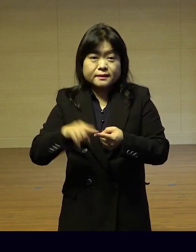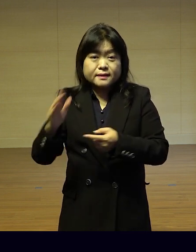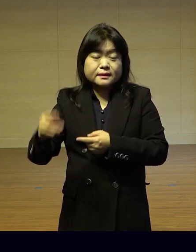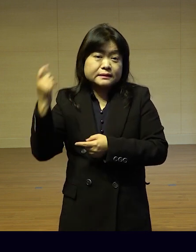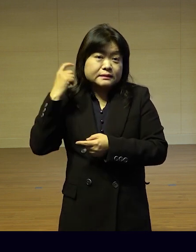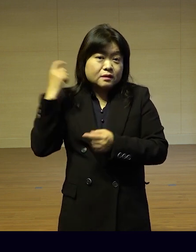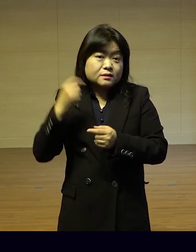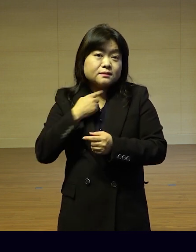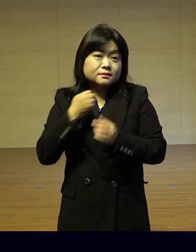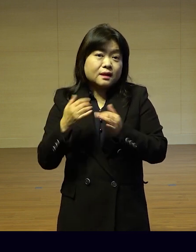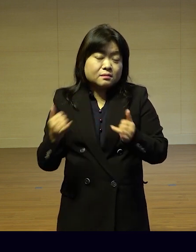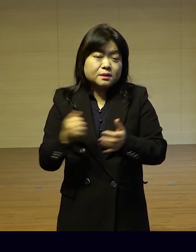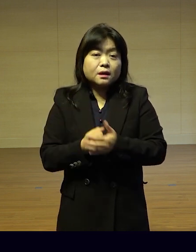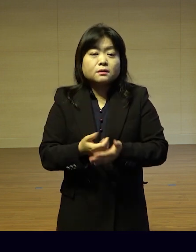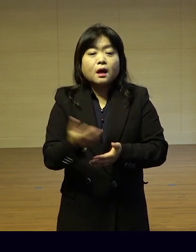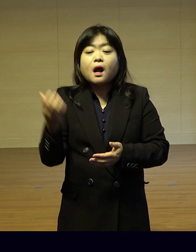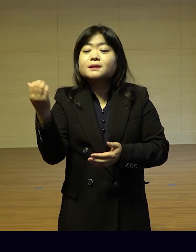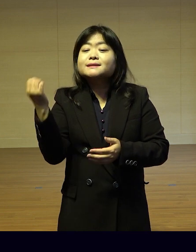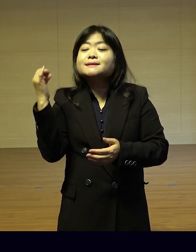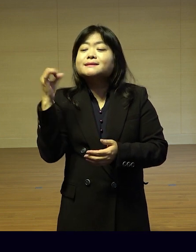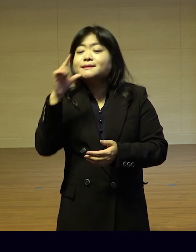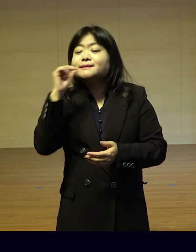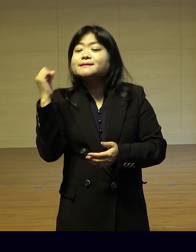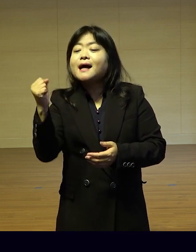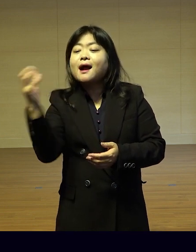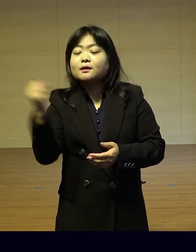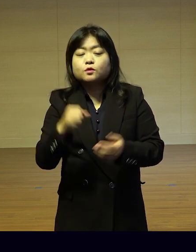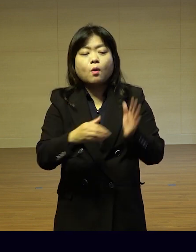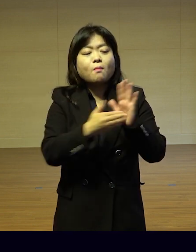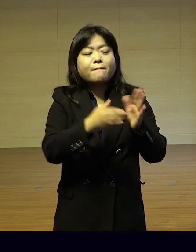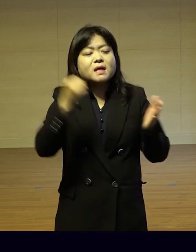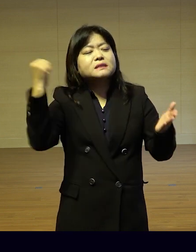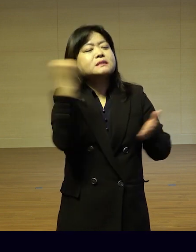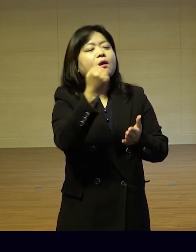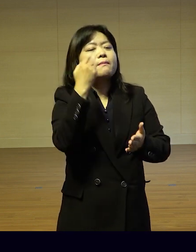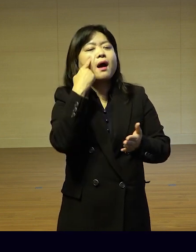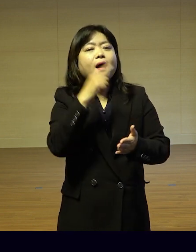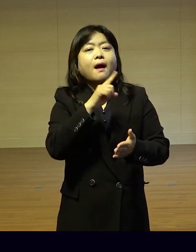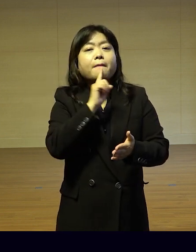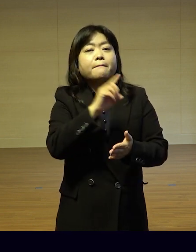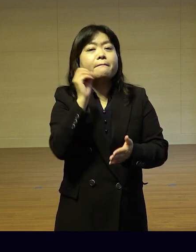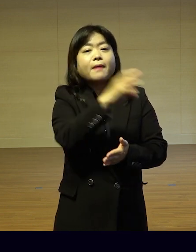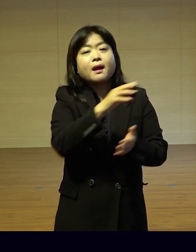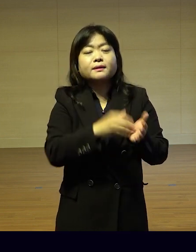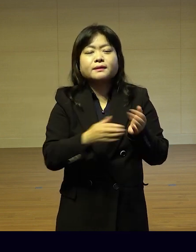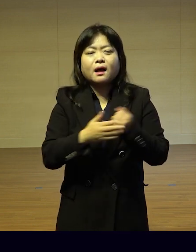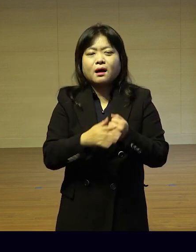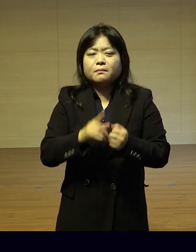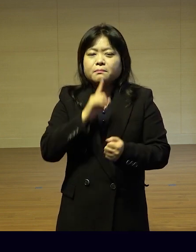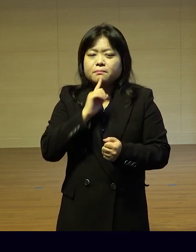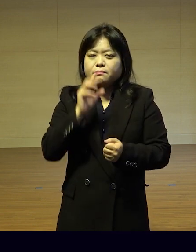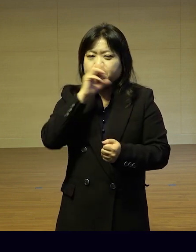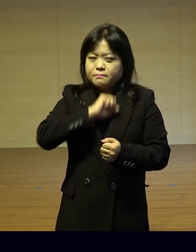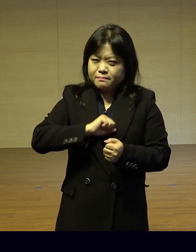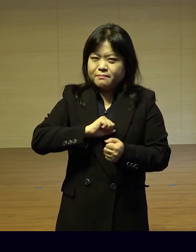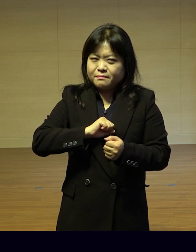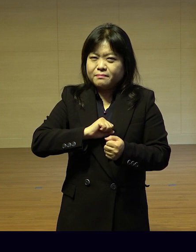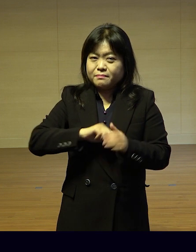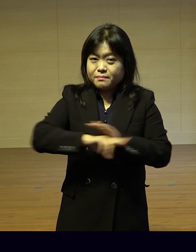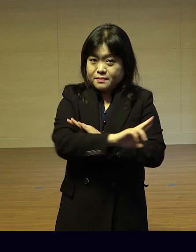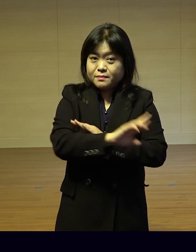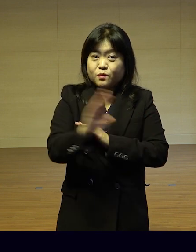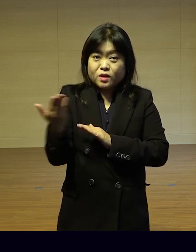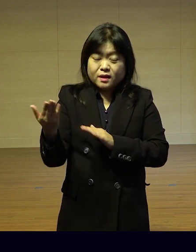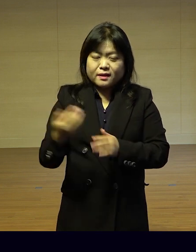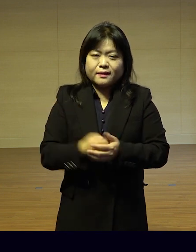사람이 그러면 당신이 갖고 있는 창으로 당신의 방패를 한번 찔러 보십시오 하니까 말문이 막혀가지고 보따리를 싸가지고